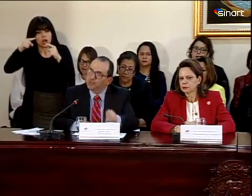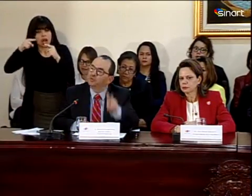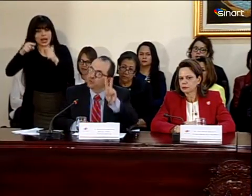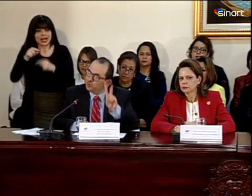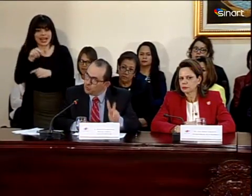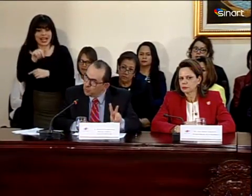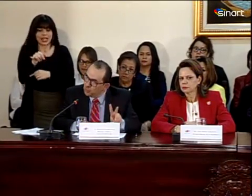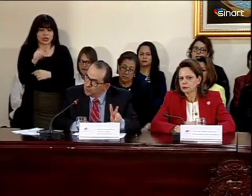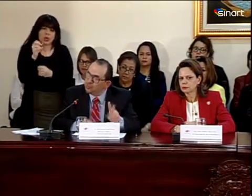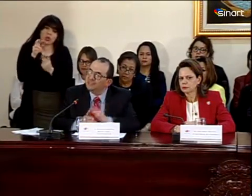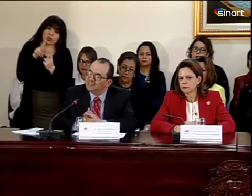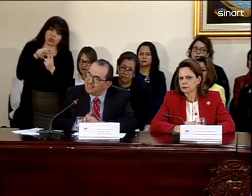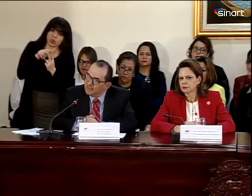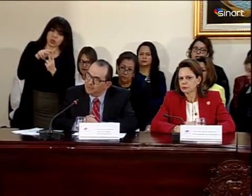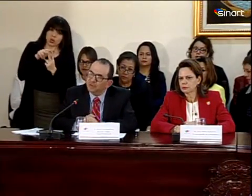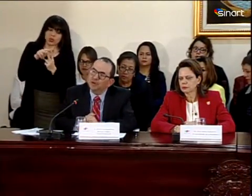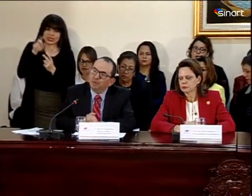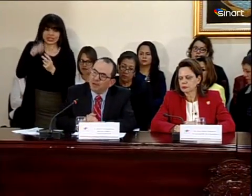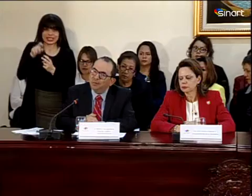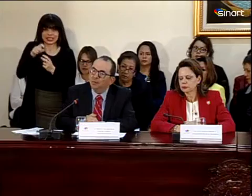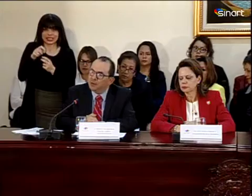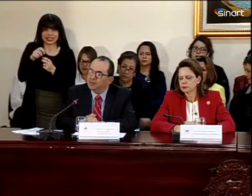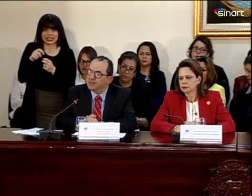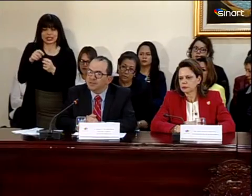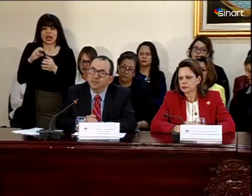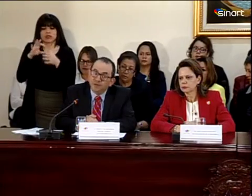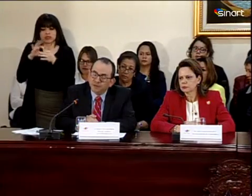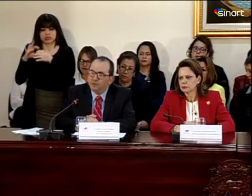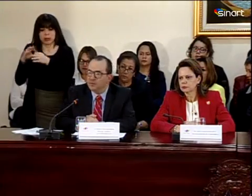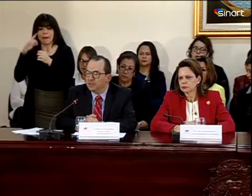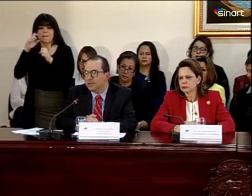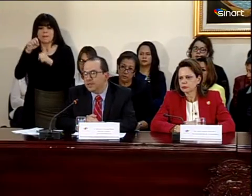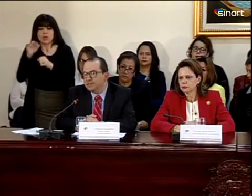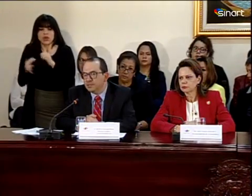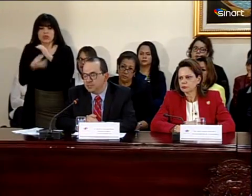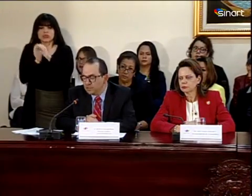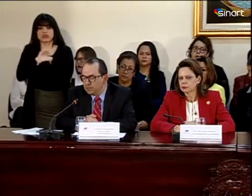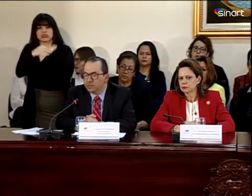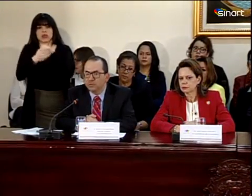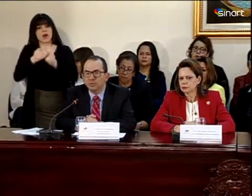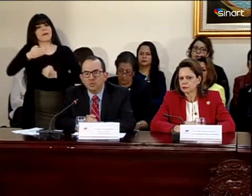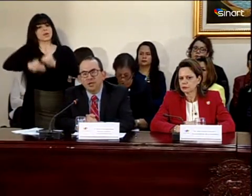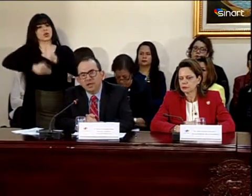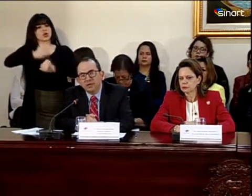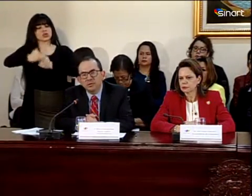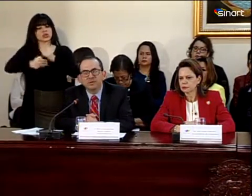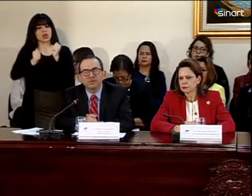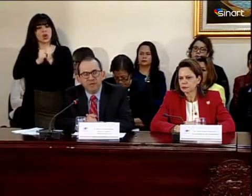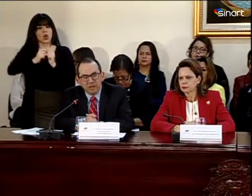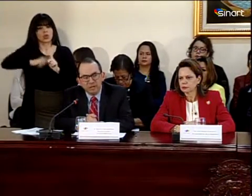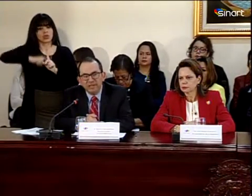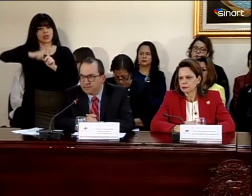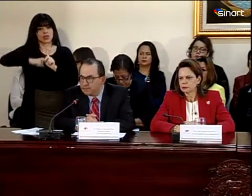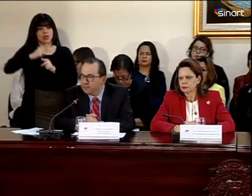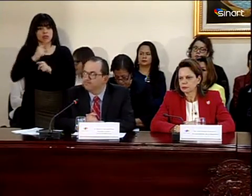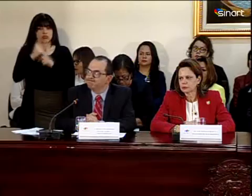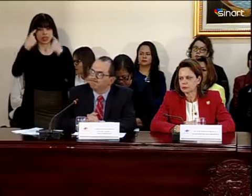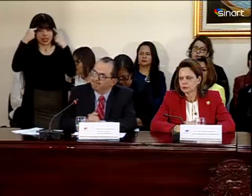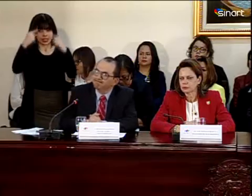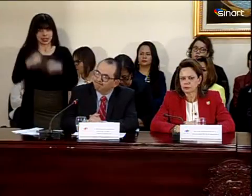o esos 2 óvulos necesarios para poder ser transferidos y lograr así un procedimiento con un grado razonable de